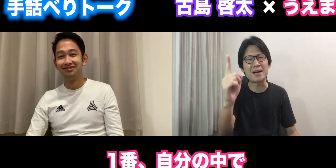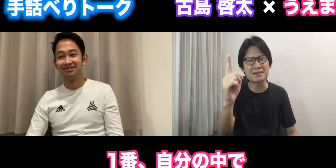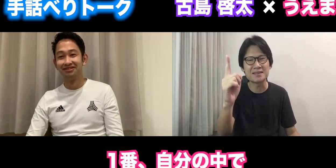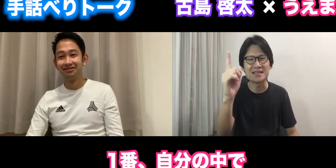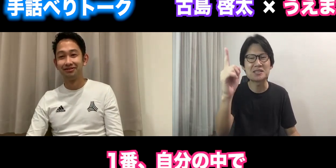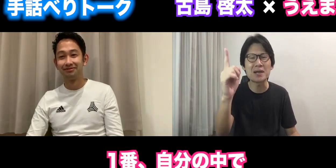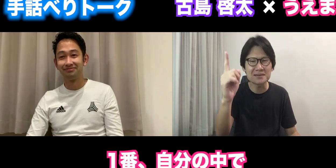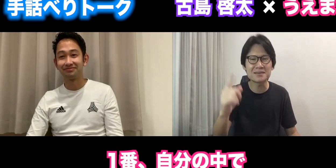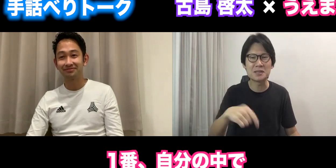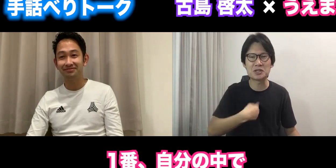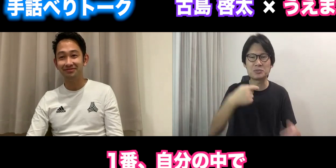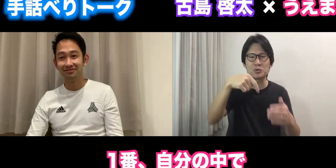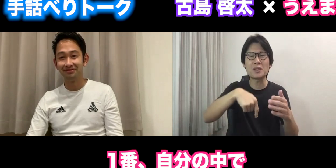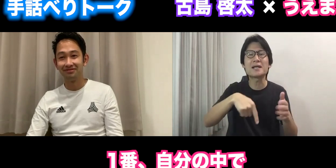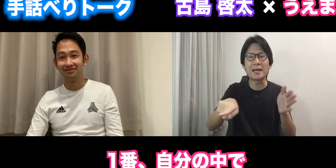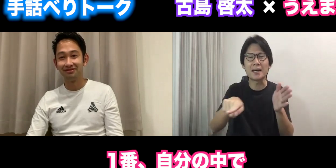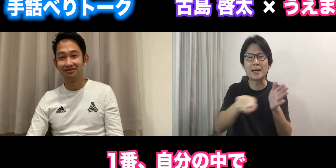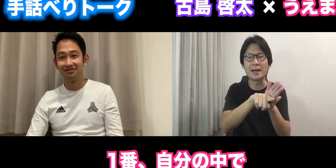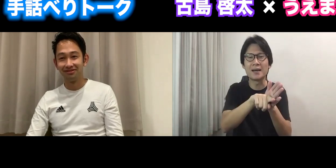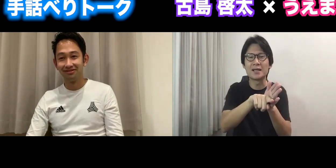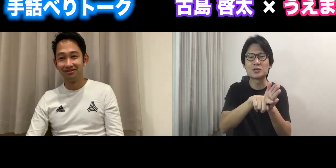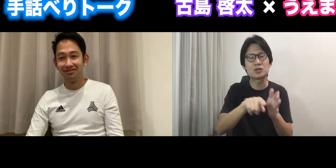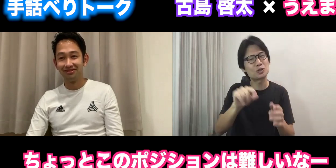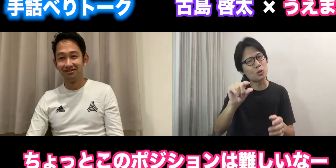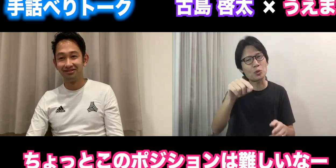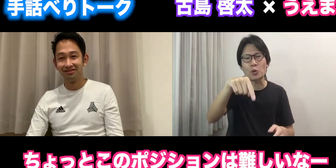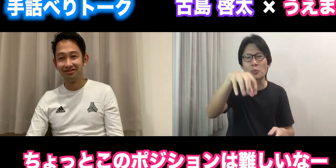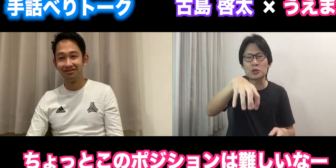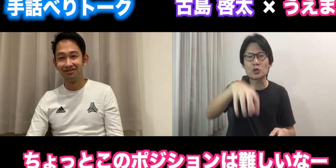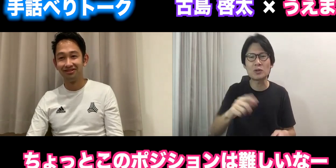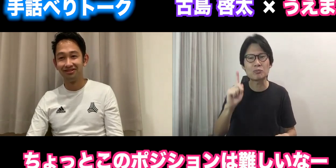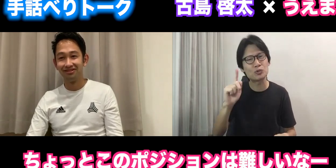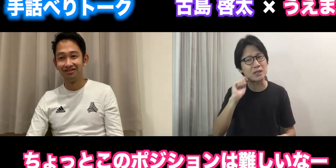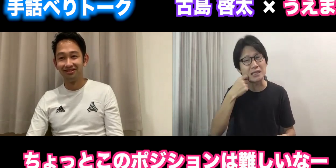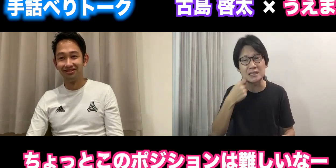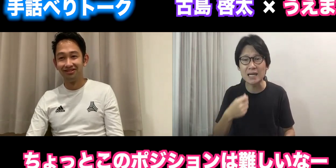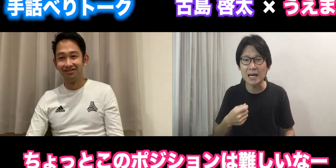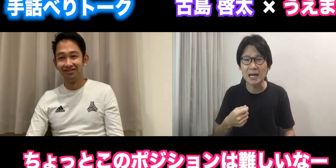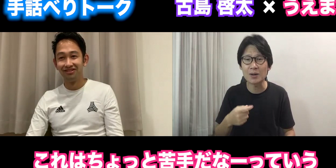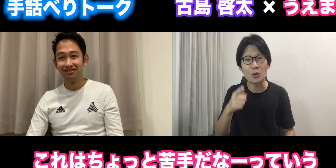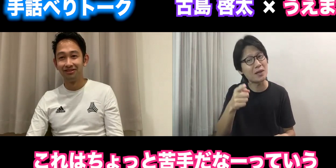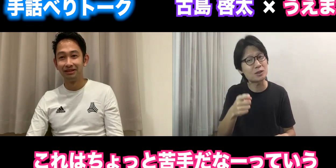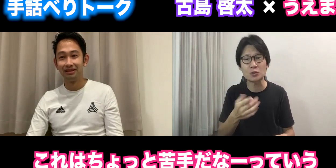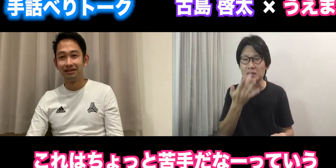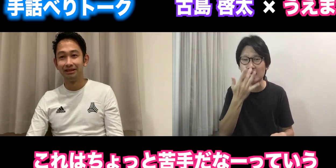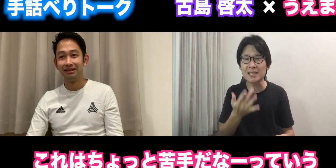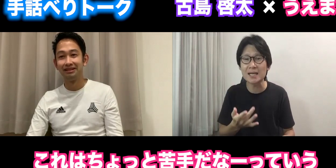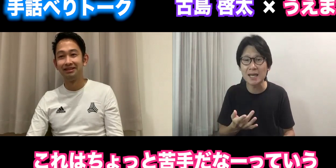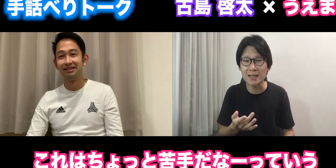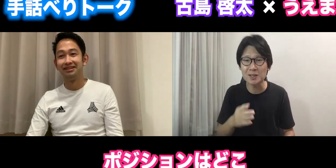一番自分の中で aちょっとこのポジションが難しいなぁこれはちょっと苦手だがーっていう